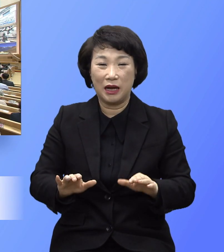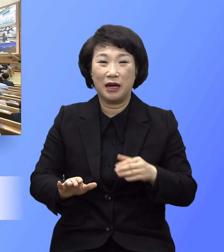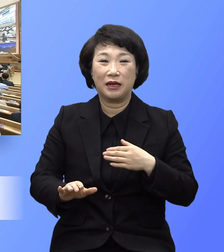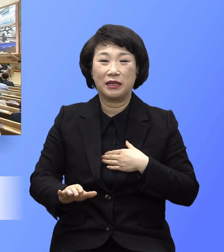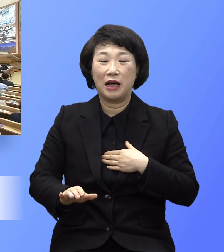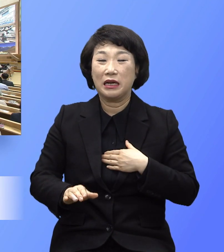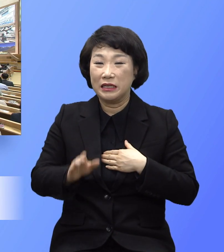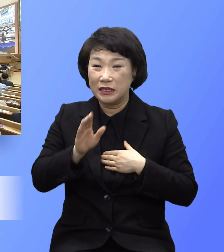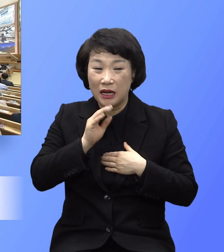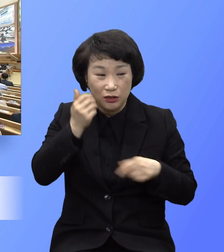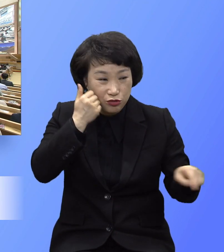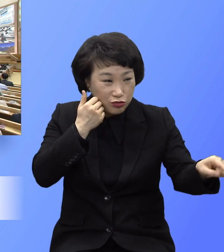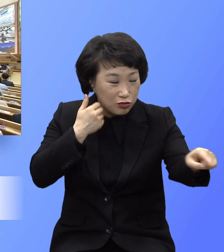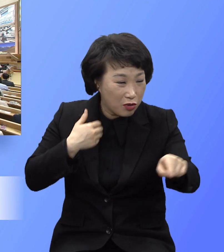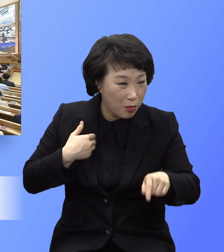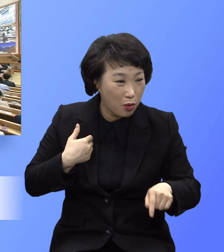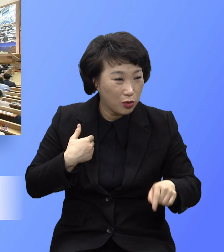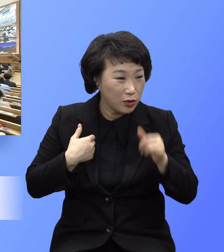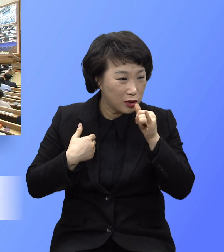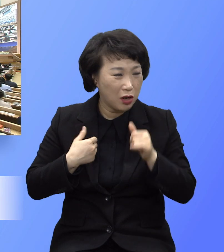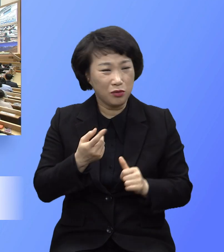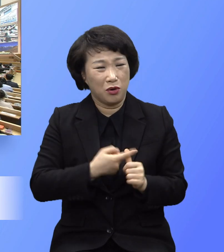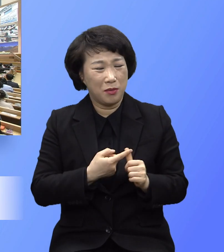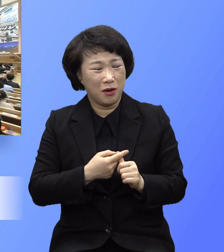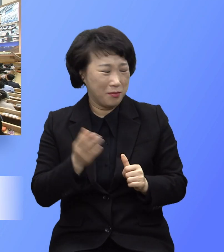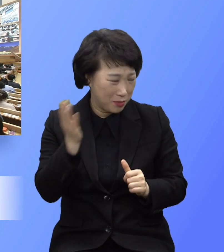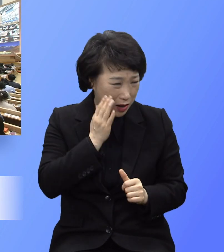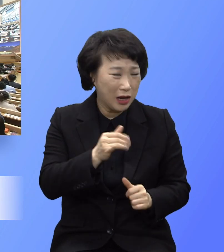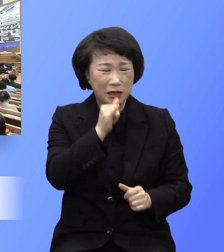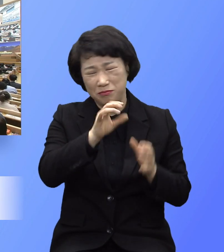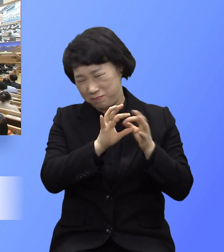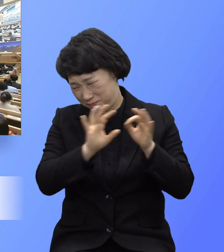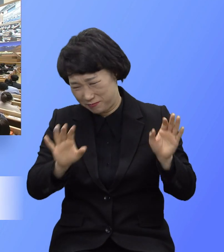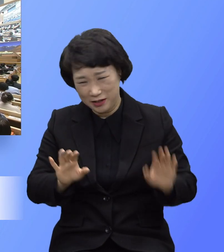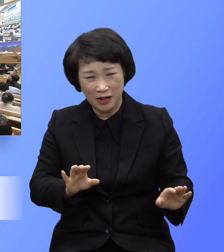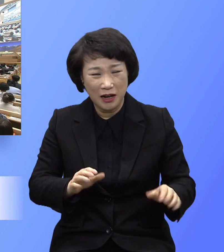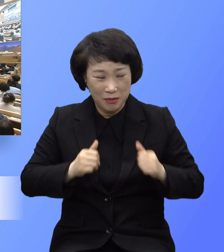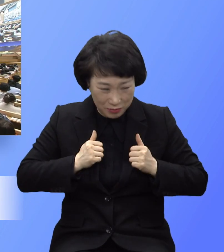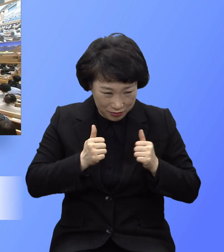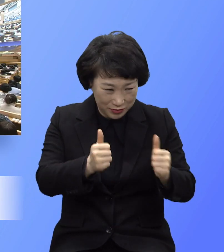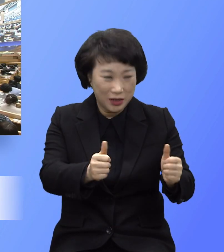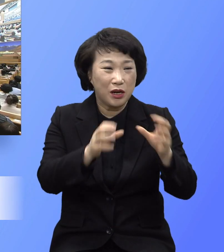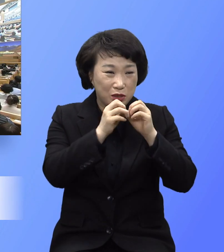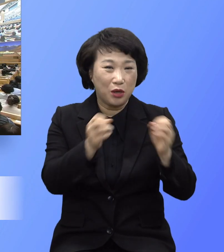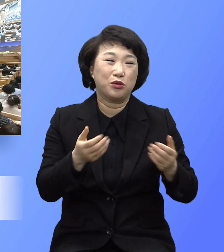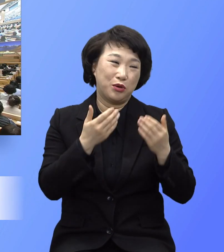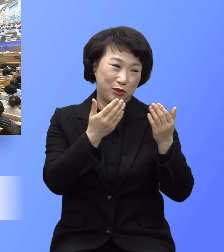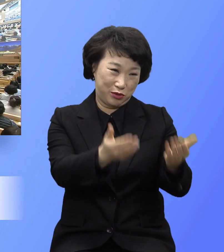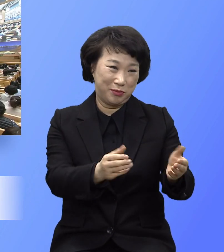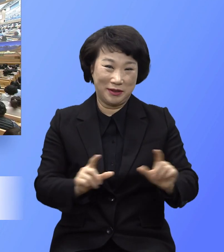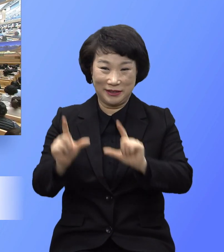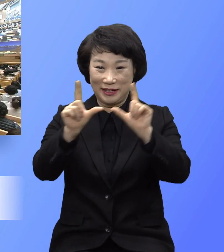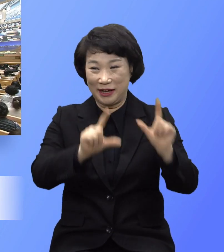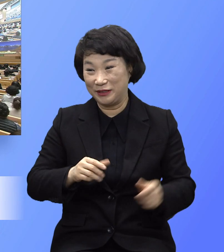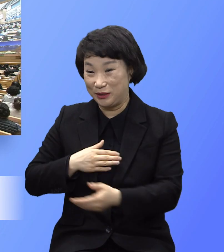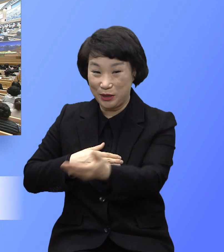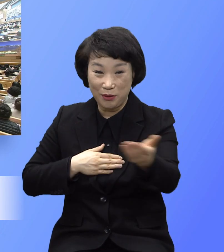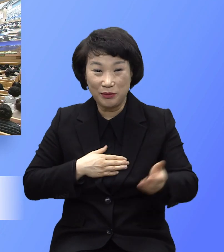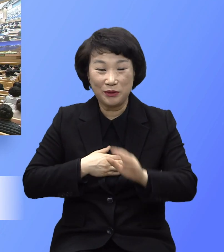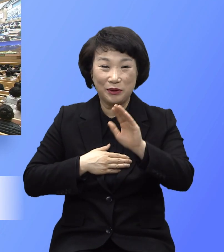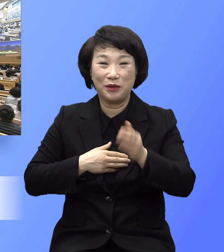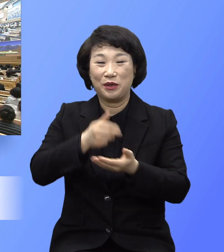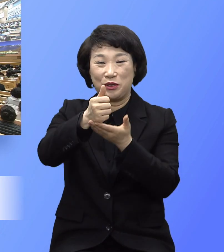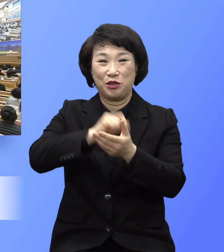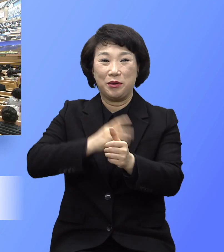이 사실을 모르는 자에게 욕을 먹고 뺨을 맞을지라도 부지런히 전도하며 사는 여러분